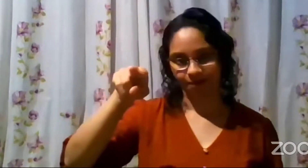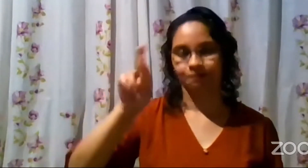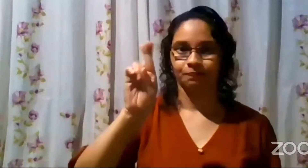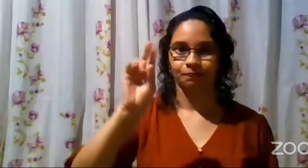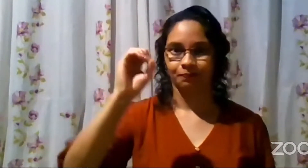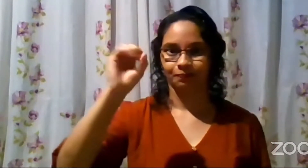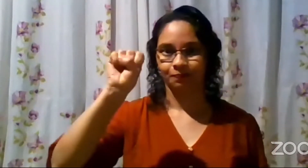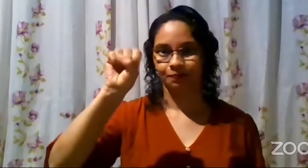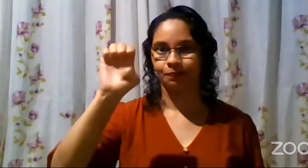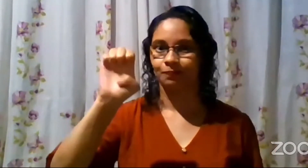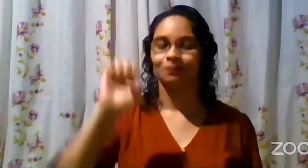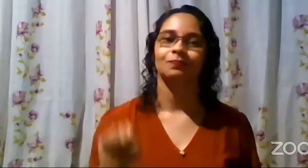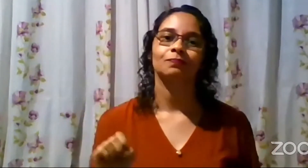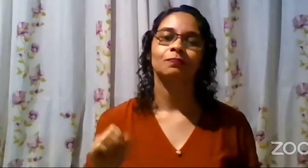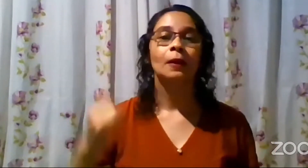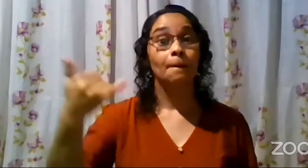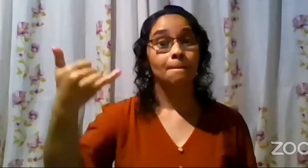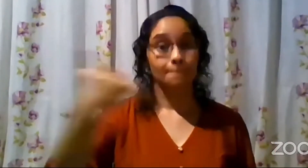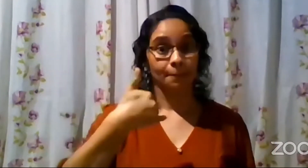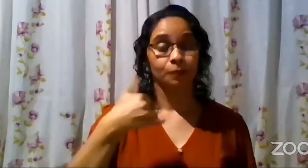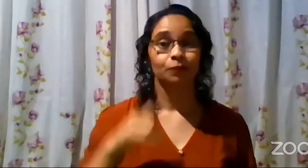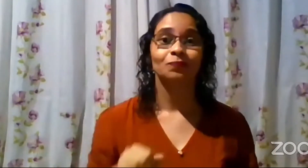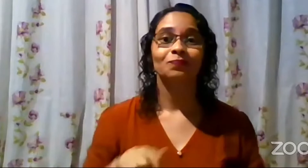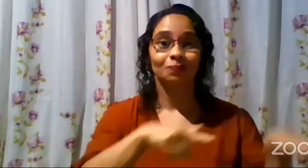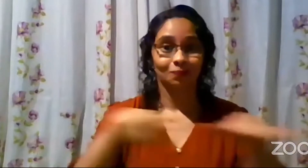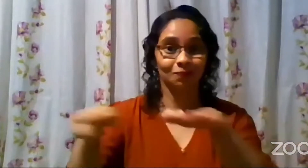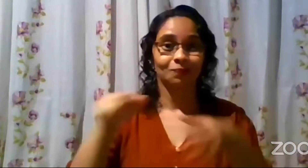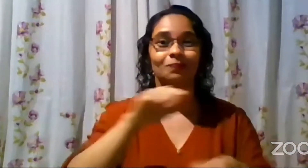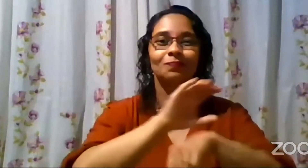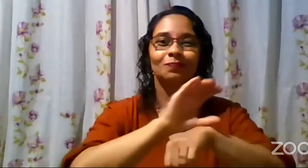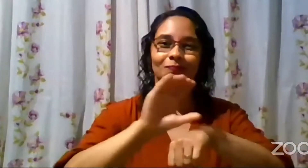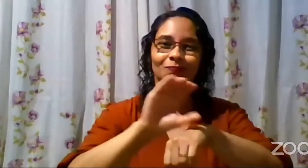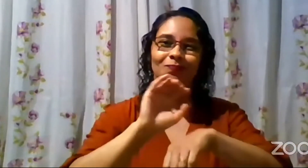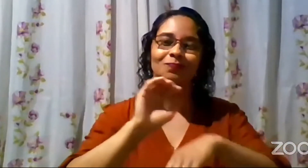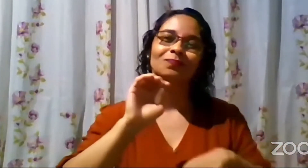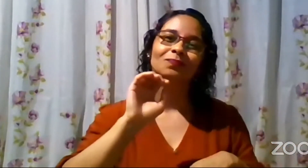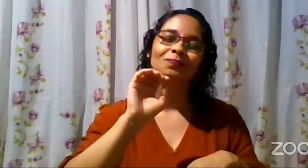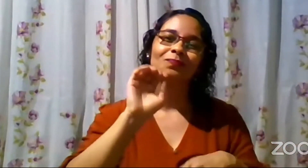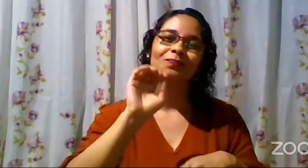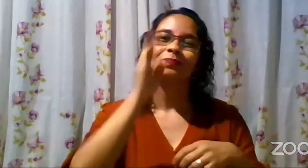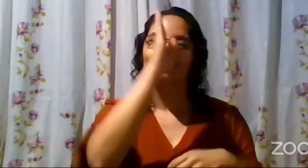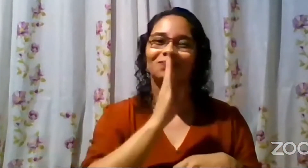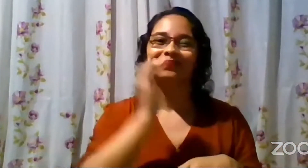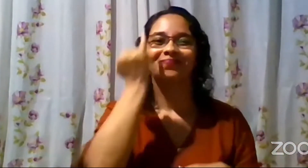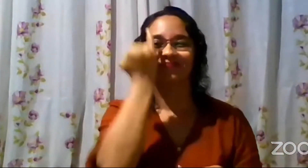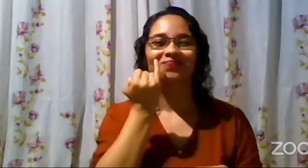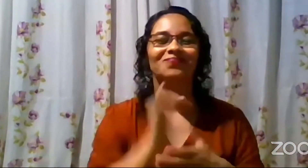a minha irmã, Rose, ela me avisou da semana gratuita do curso